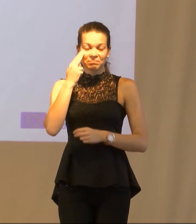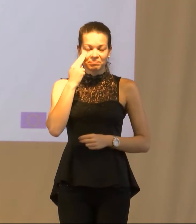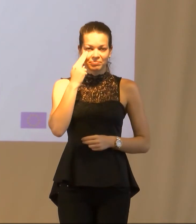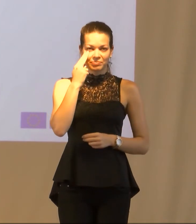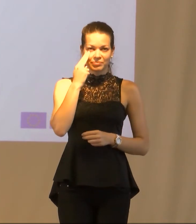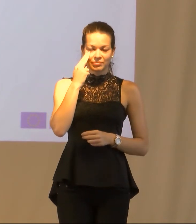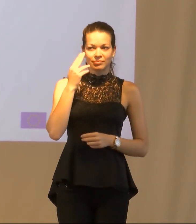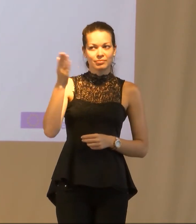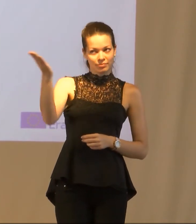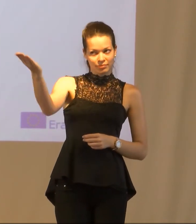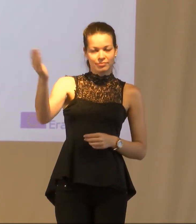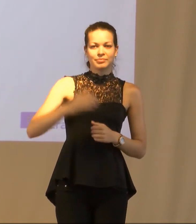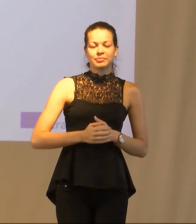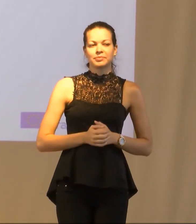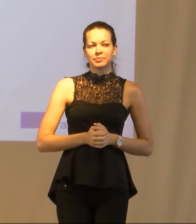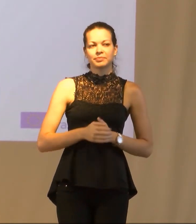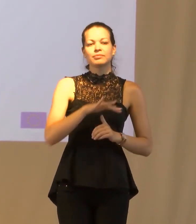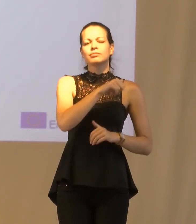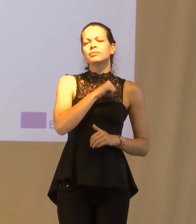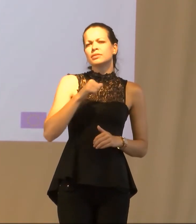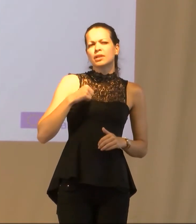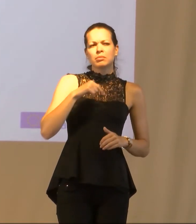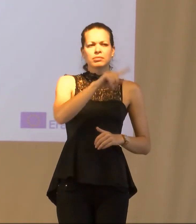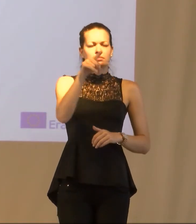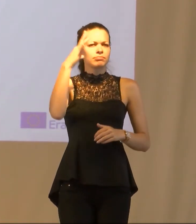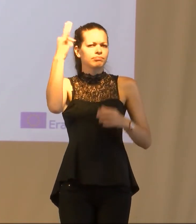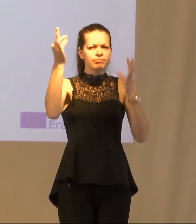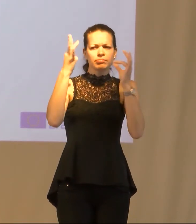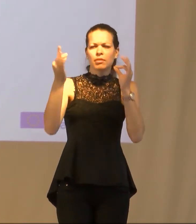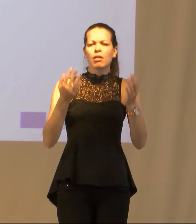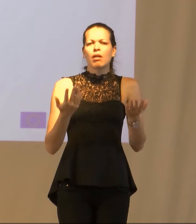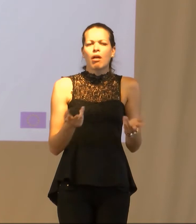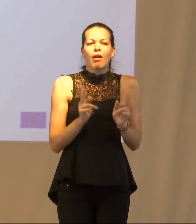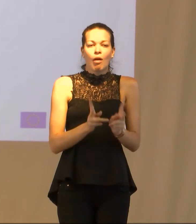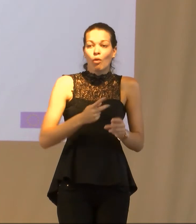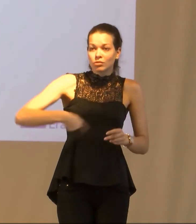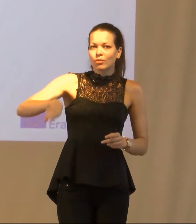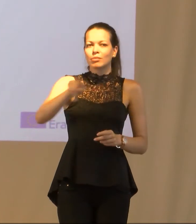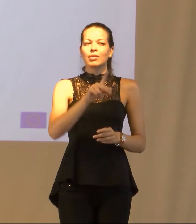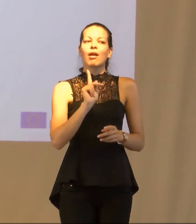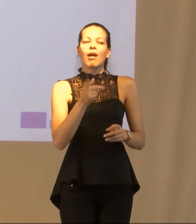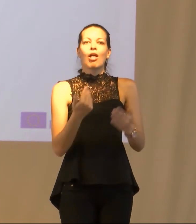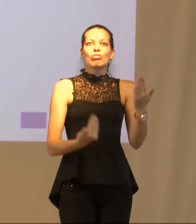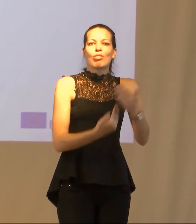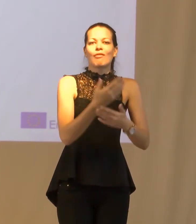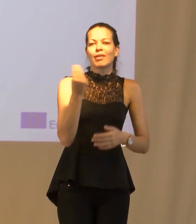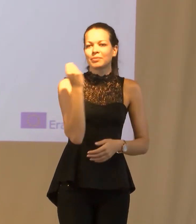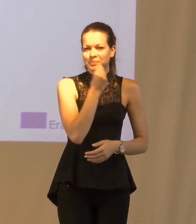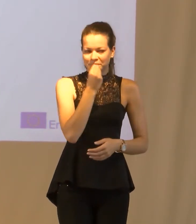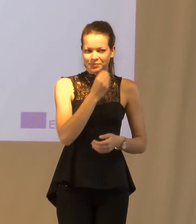si ogledate te fotografije in presodite sami, kako smo se imeli, kaj vse smo se novega